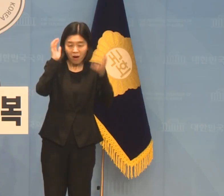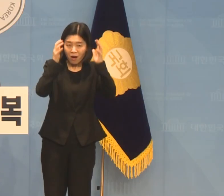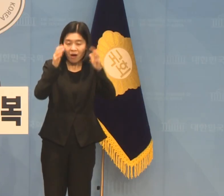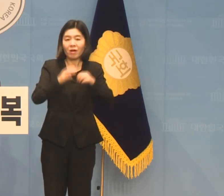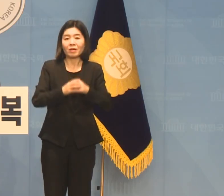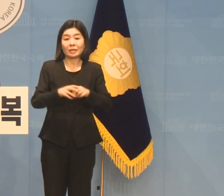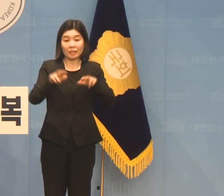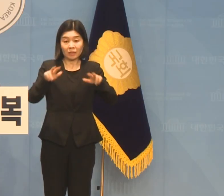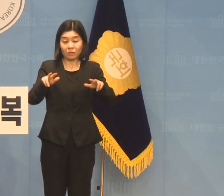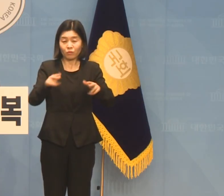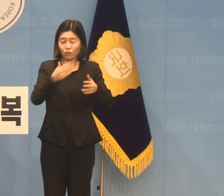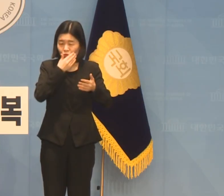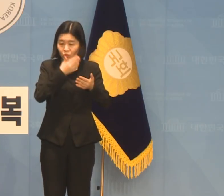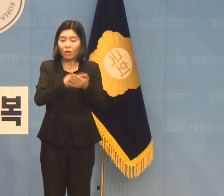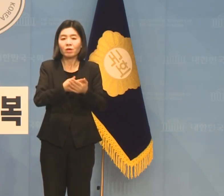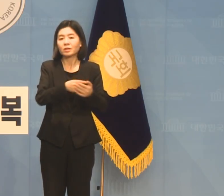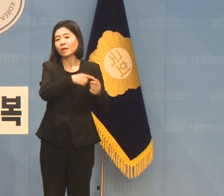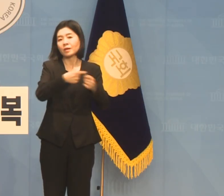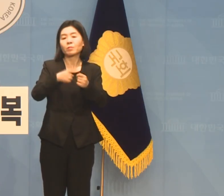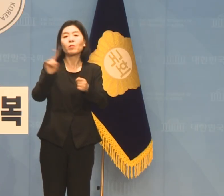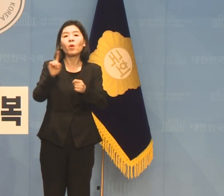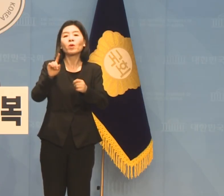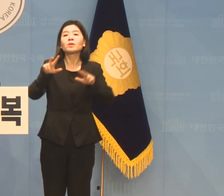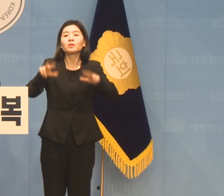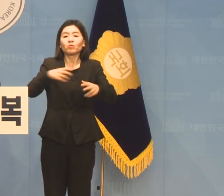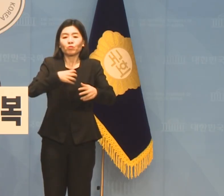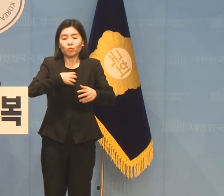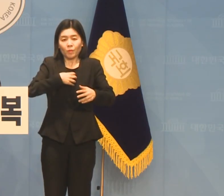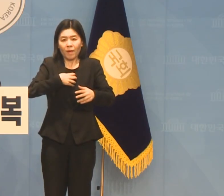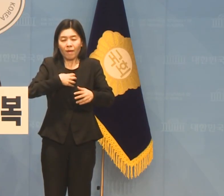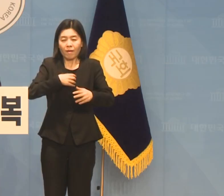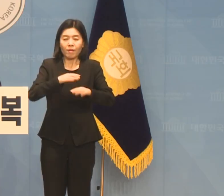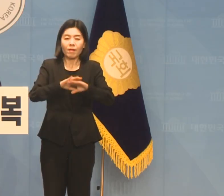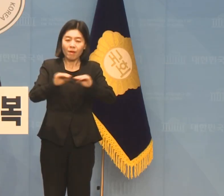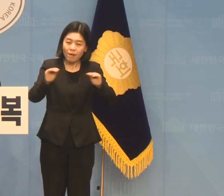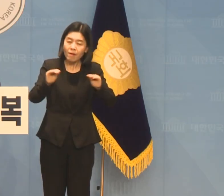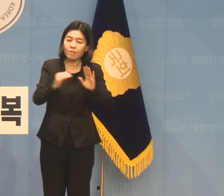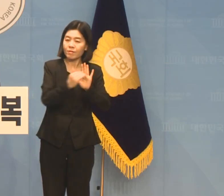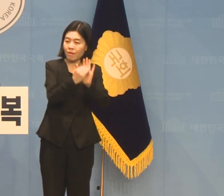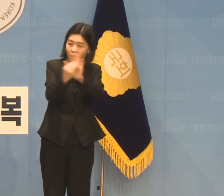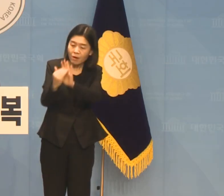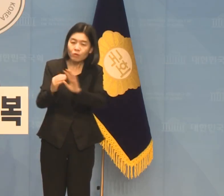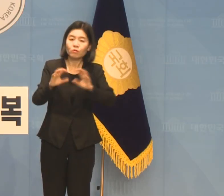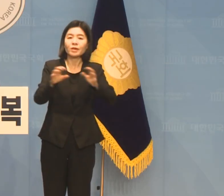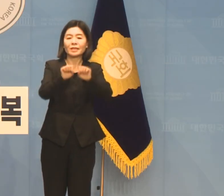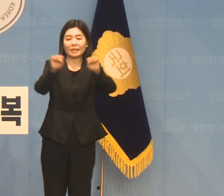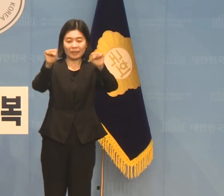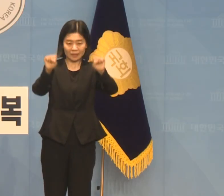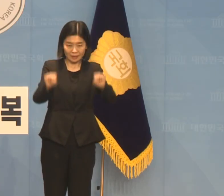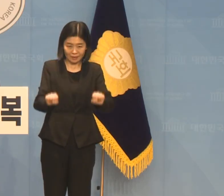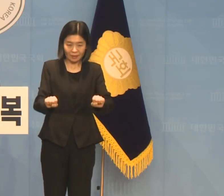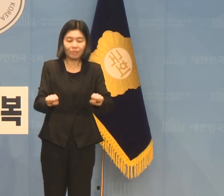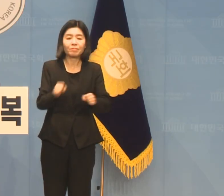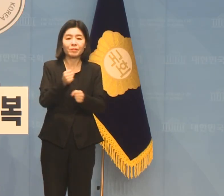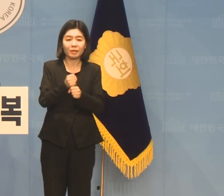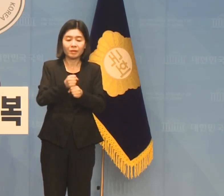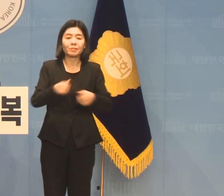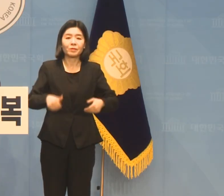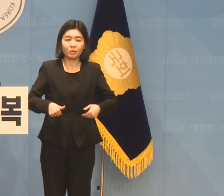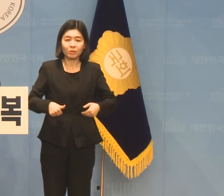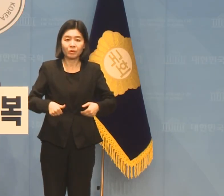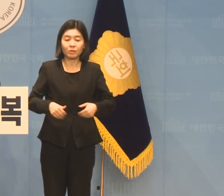과제는 이러한 위협에 효율적으로 대응할 수 있는 국가 시스템을 갖추는 일입니다. 이 국가